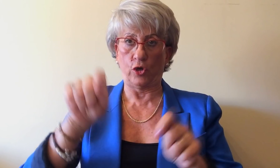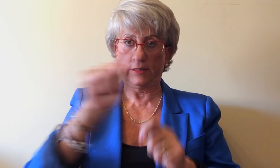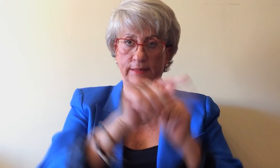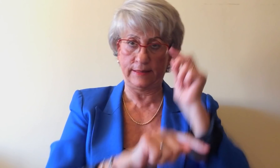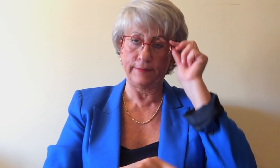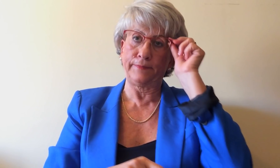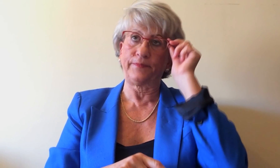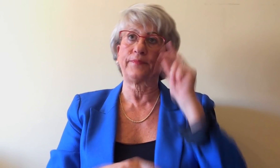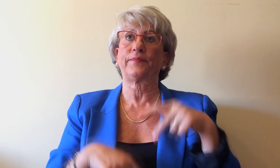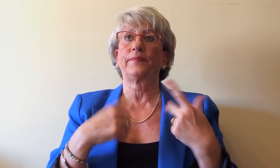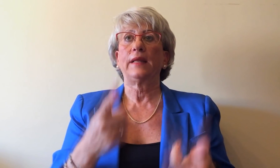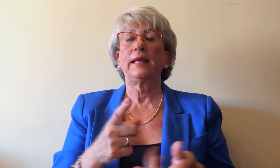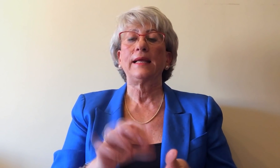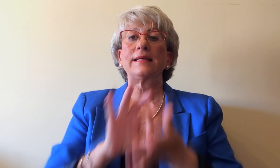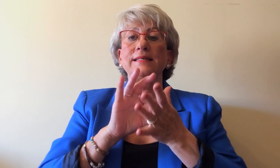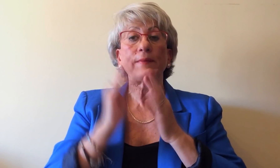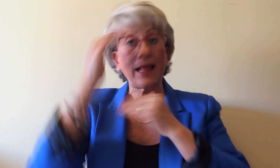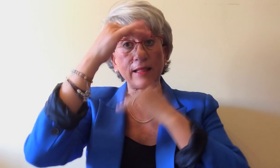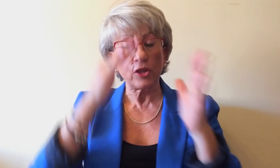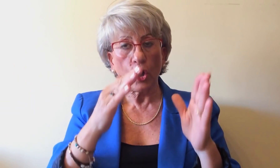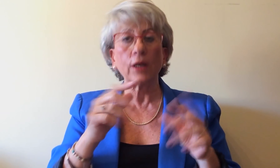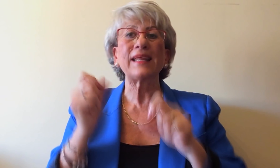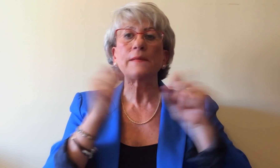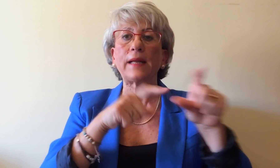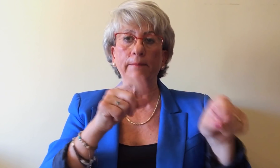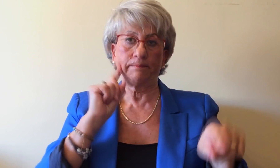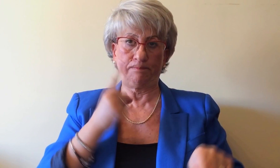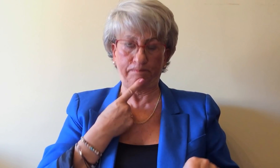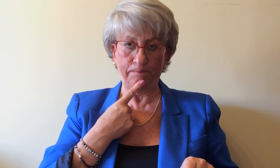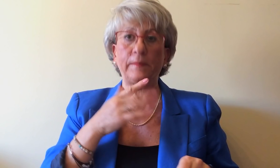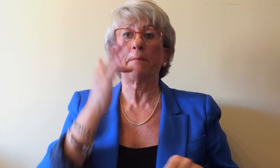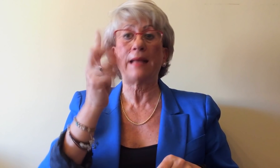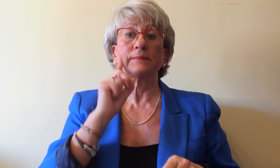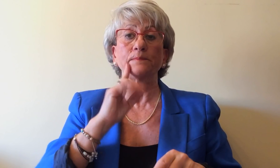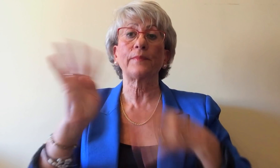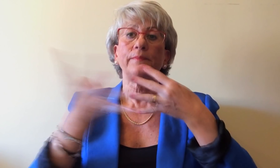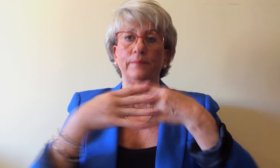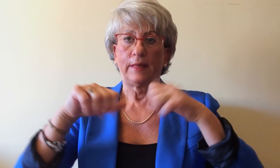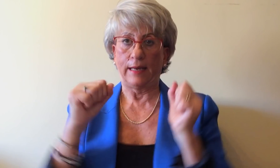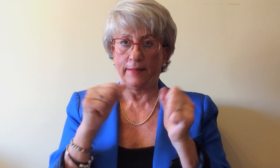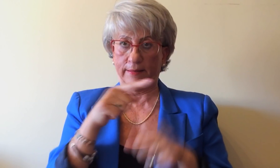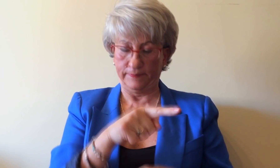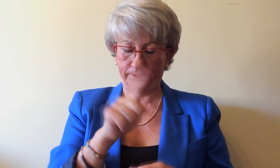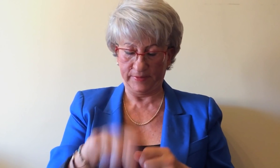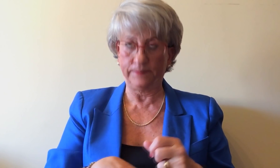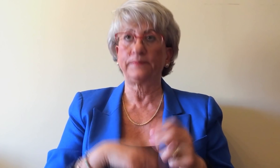algunes associacions. També el servei d'atenció a l'immigrant sord i a presons.